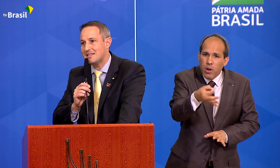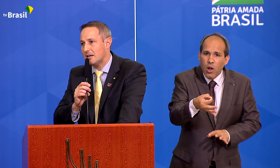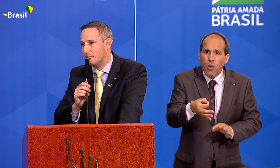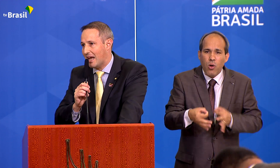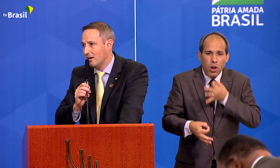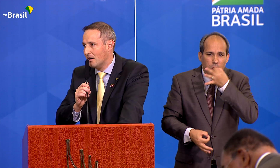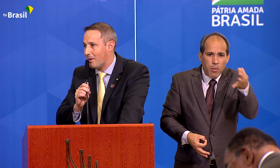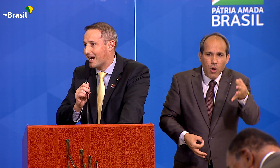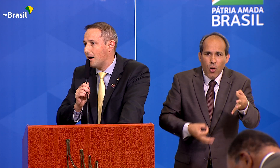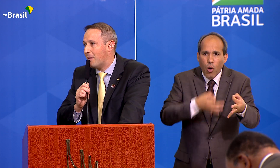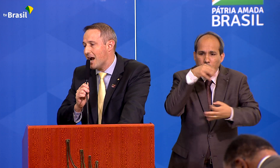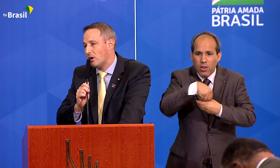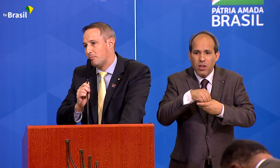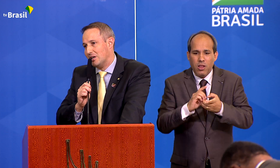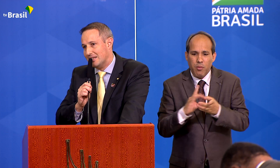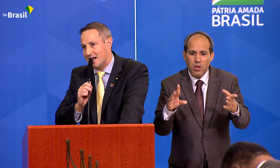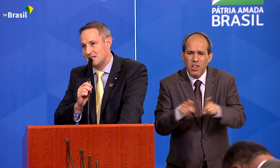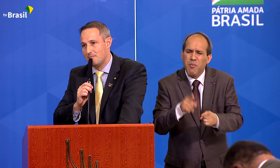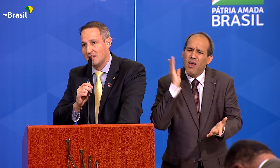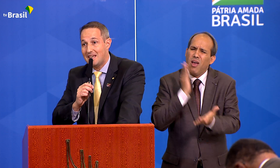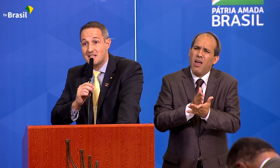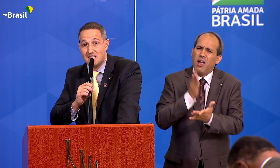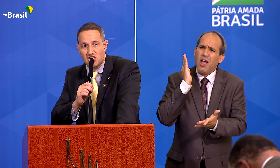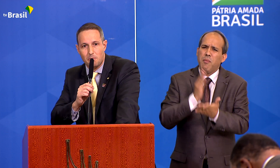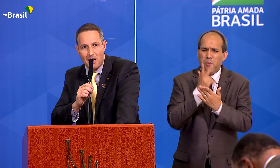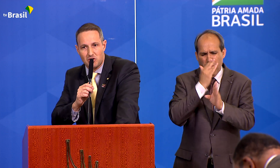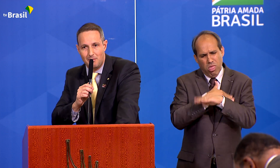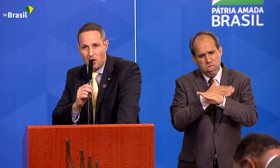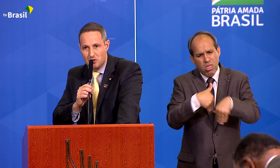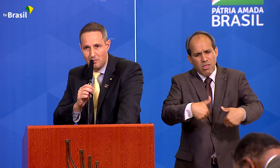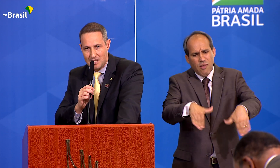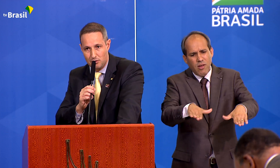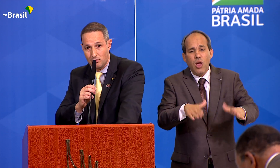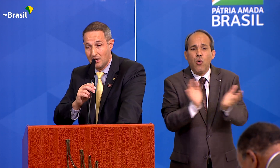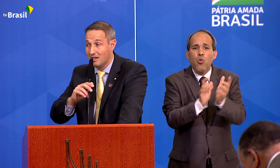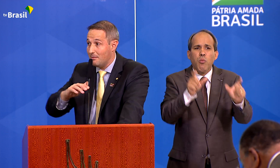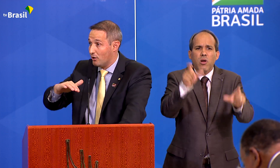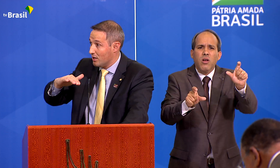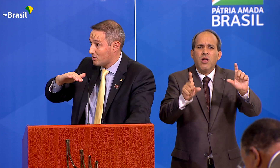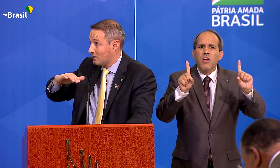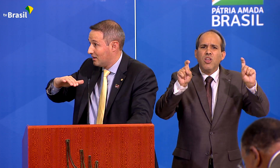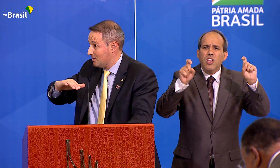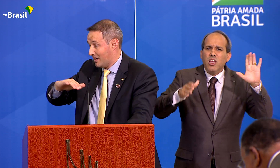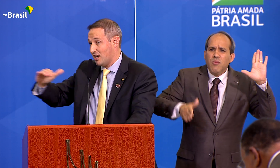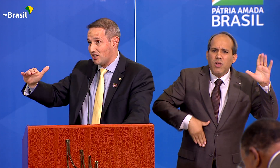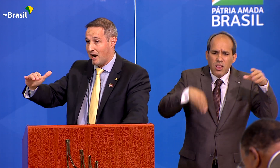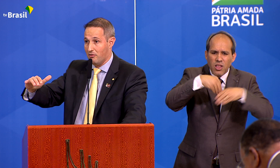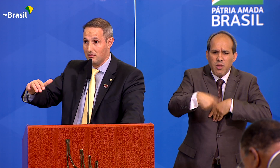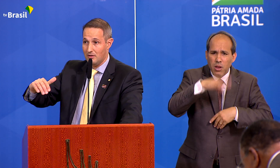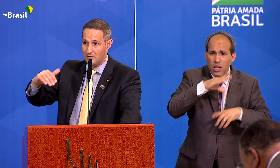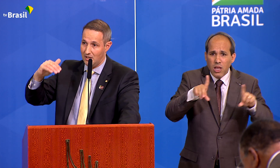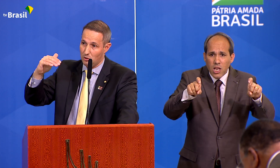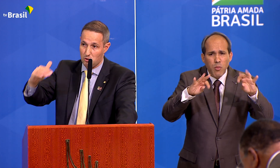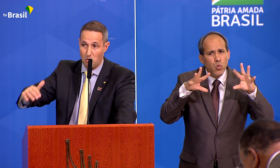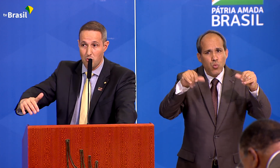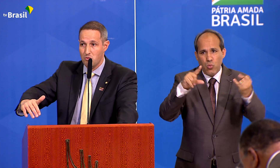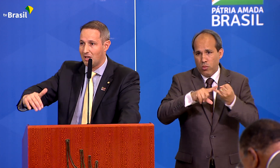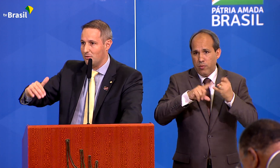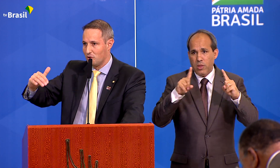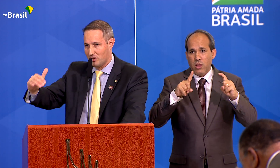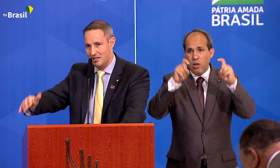mas também para acabar com a impunidade que existe para os criminosos do Brasil criminosos e maneira geral